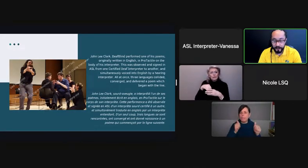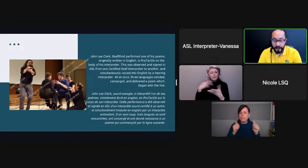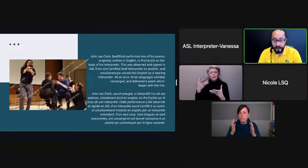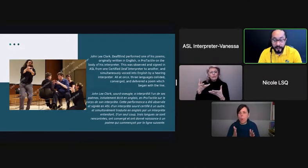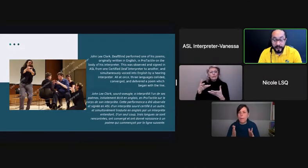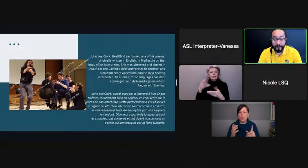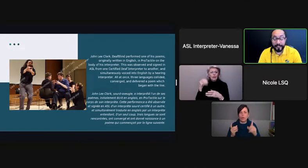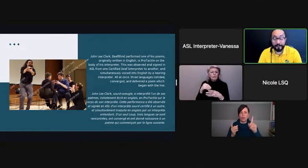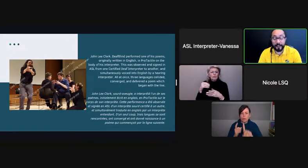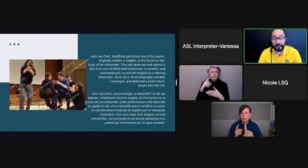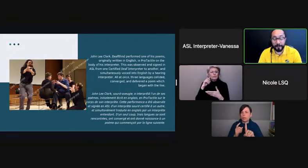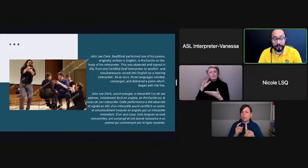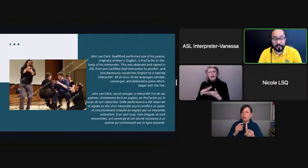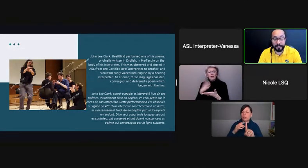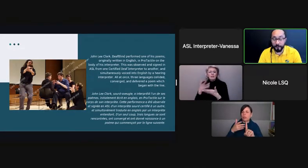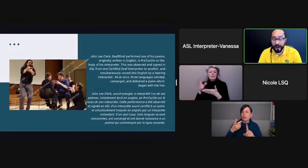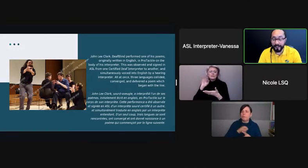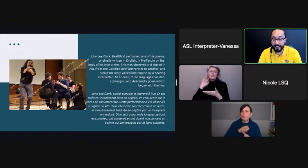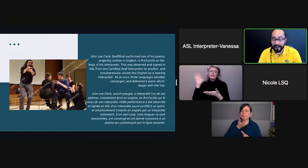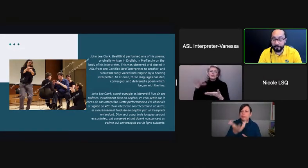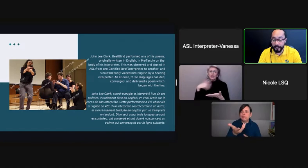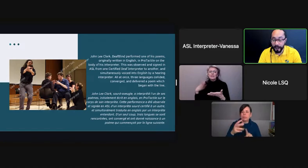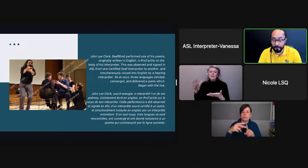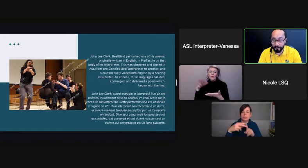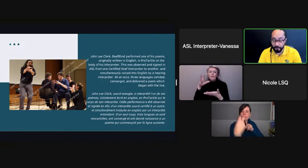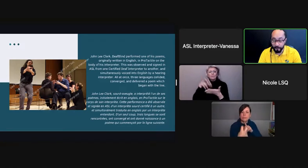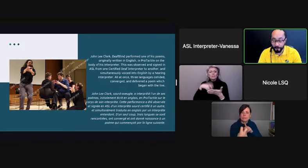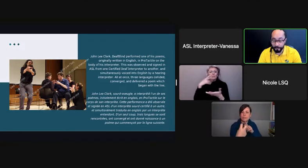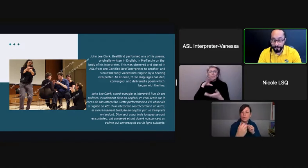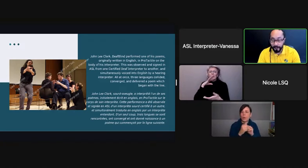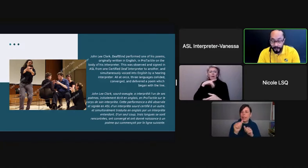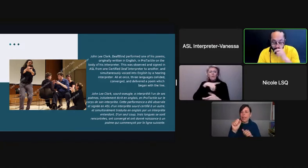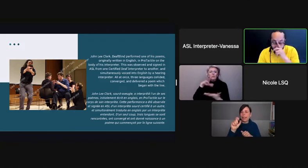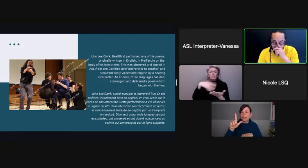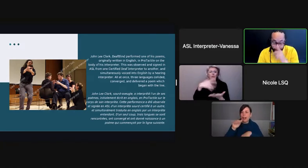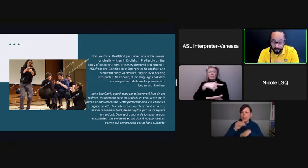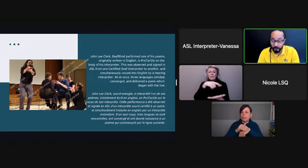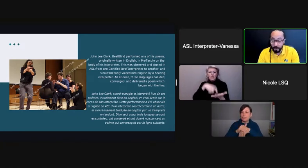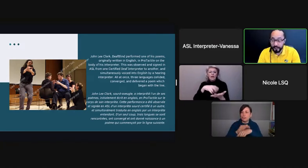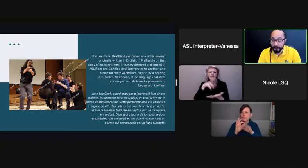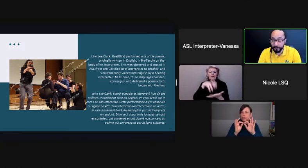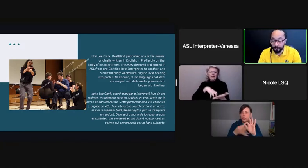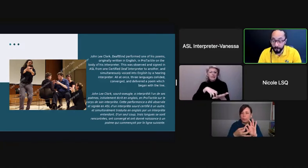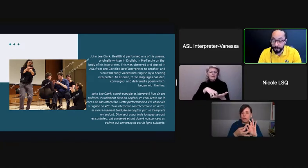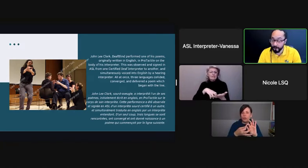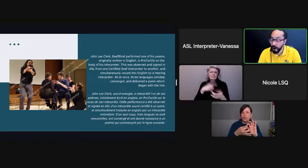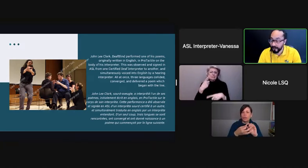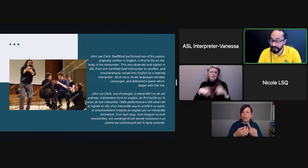mélodies, des chansons, des chansons lorsqu'il y a un texte, bien sûr.